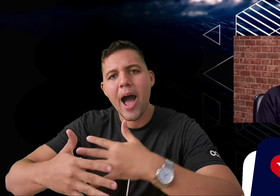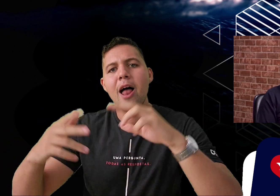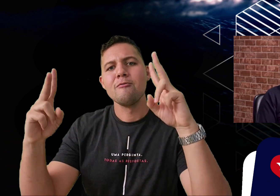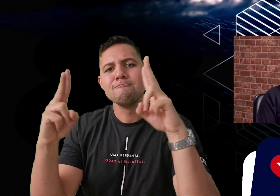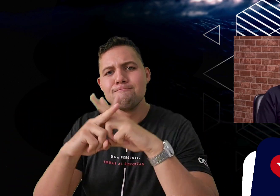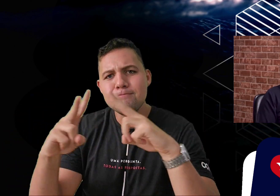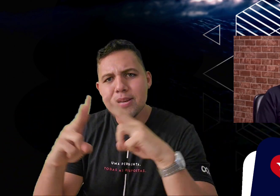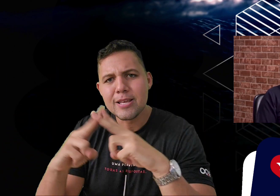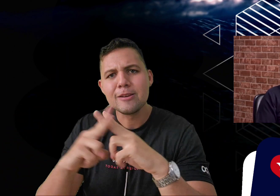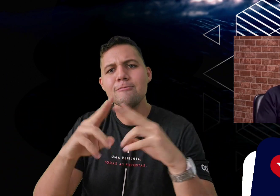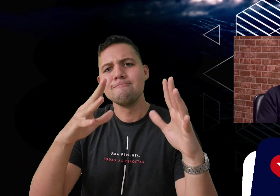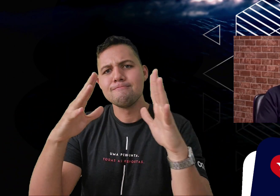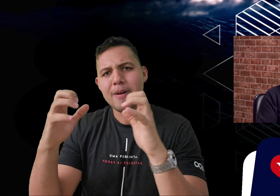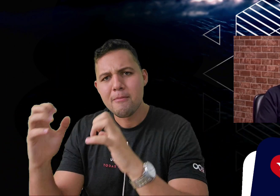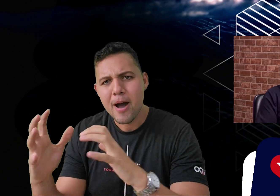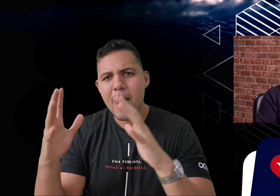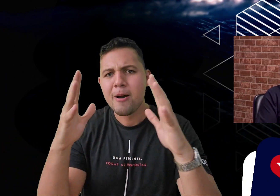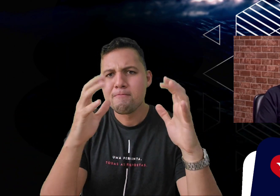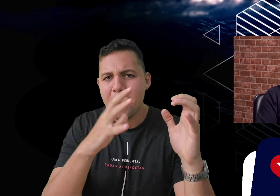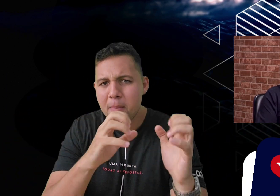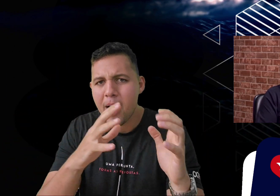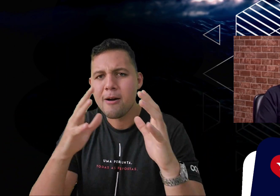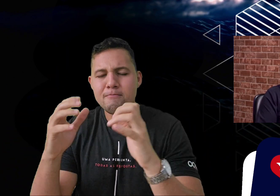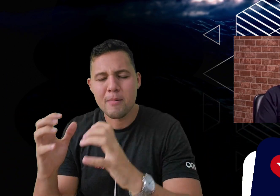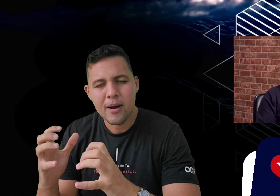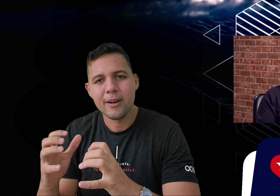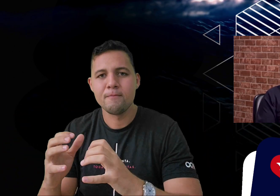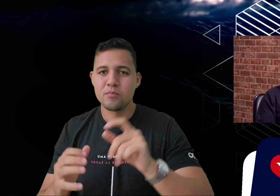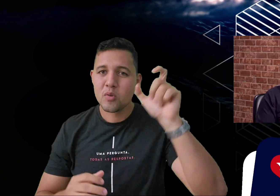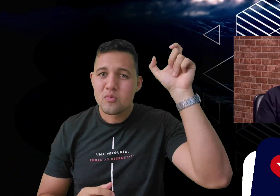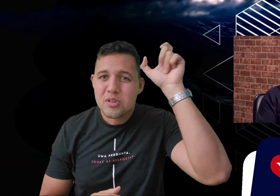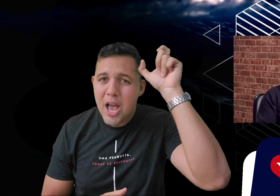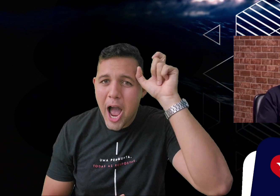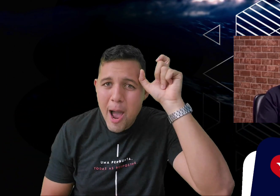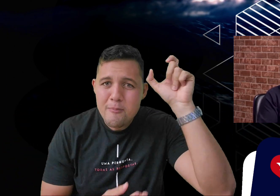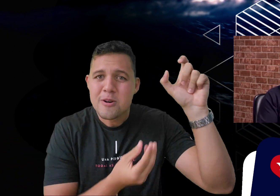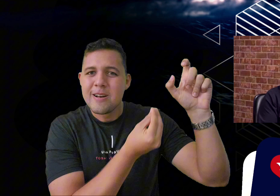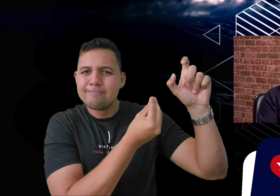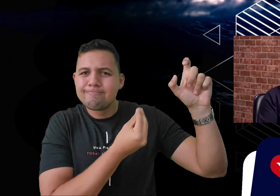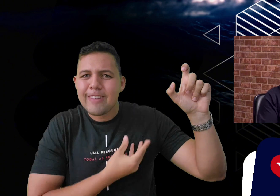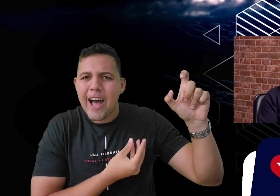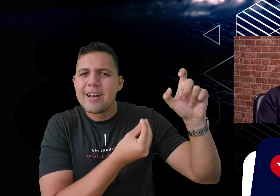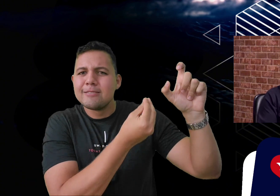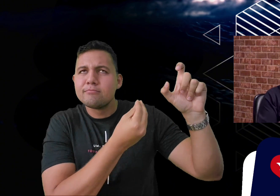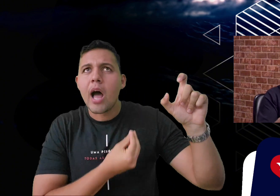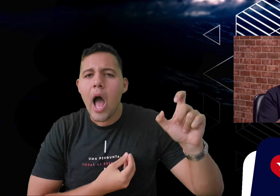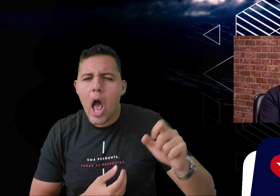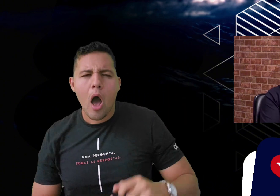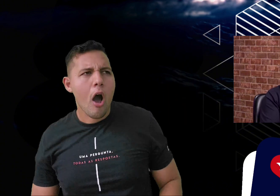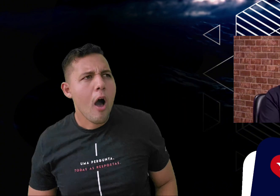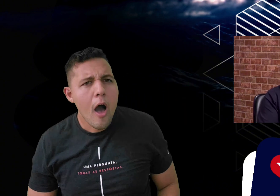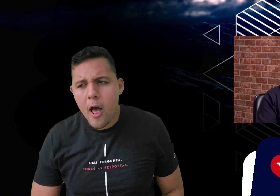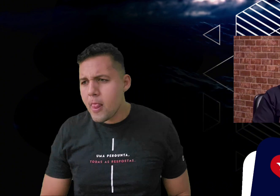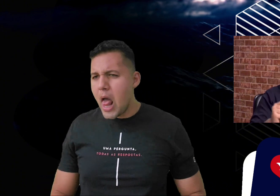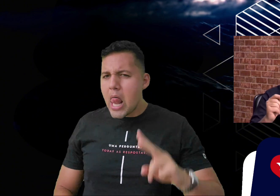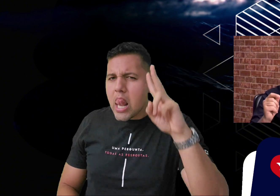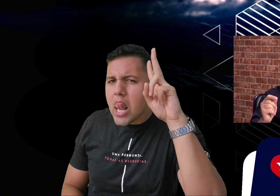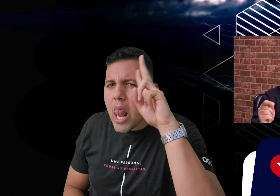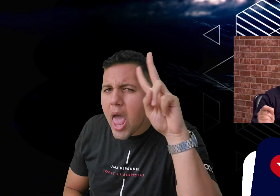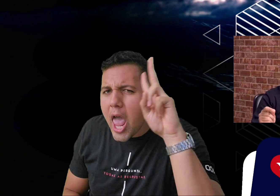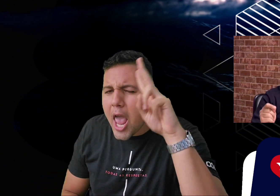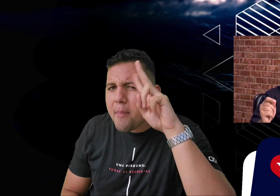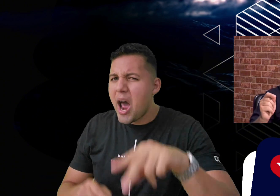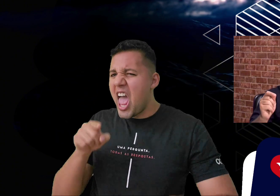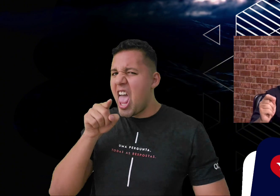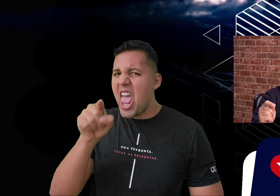não curem e fiquem ali no coração, fazendo questão de que você se lembre sempre do que o teu irmão falou, do que o teu